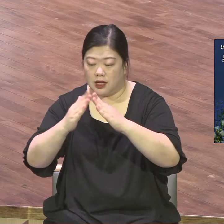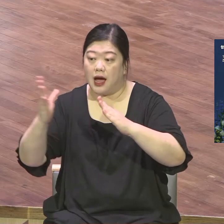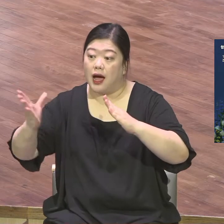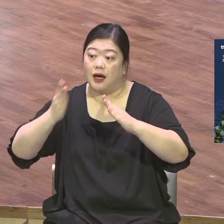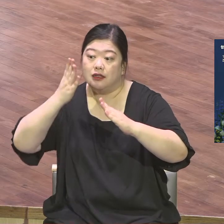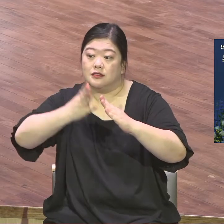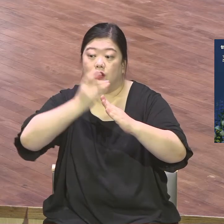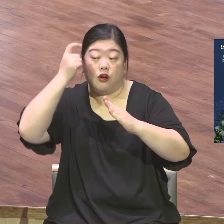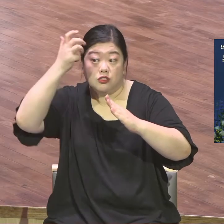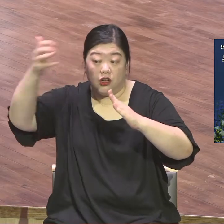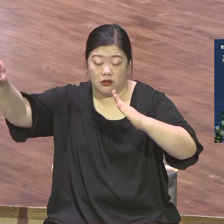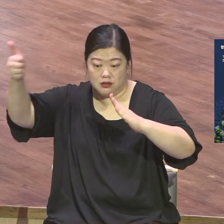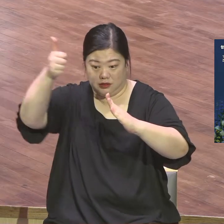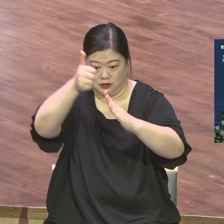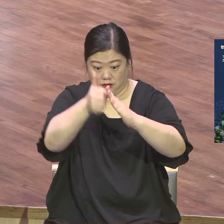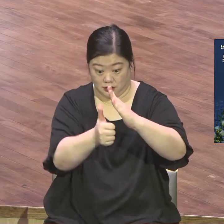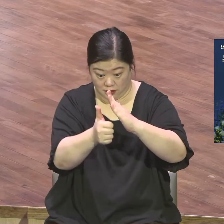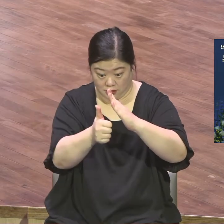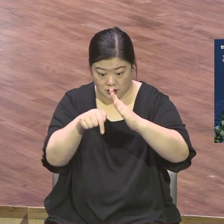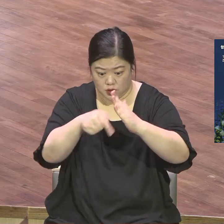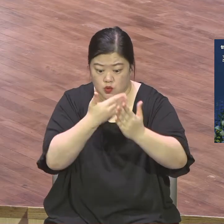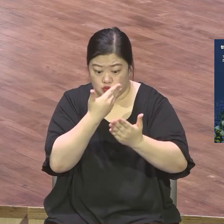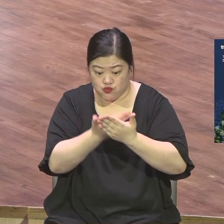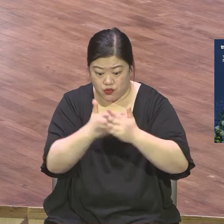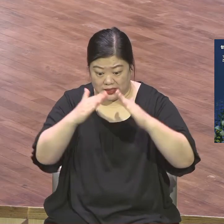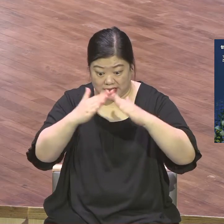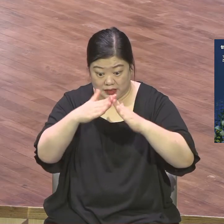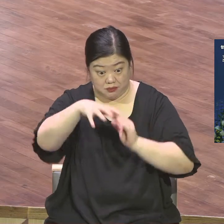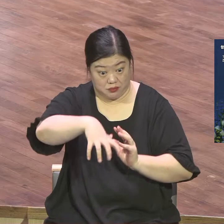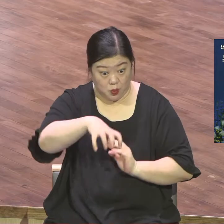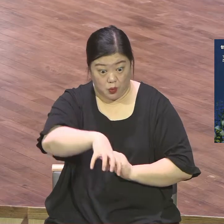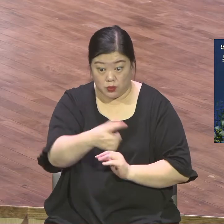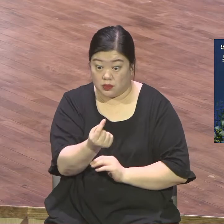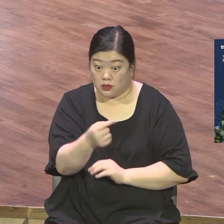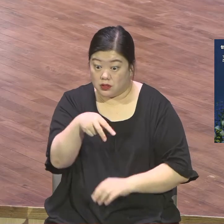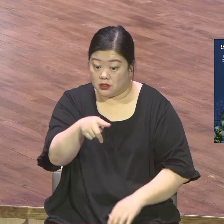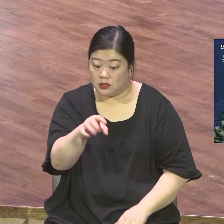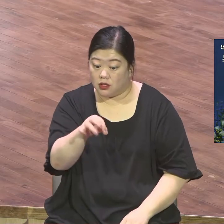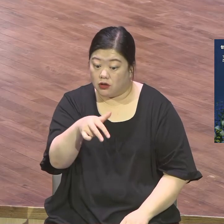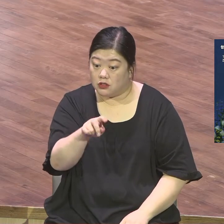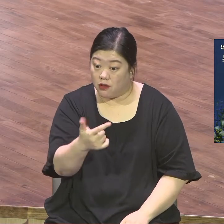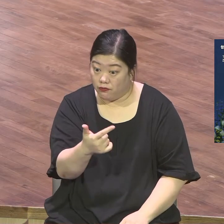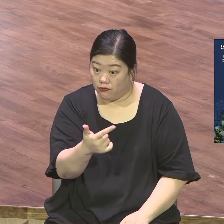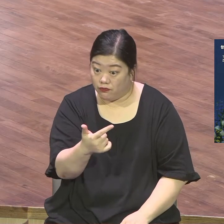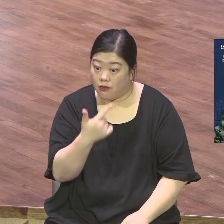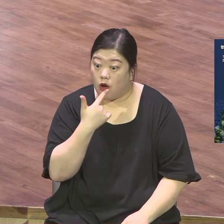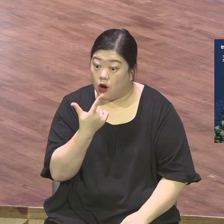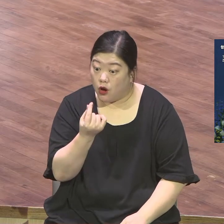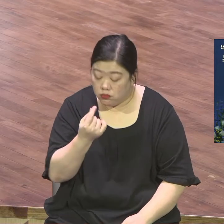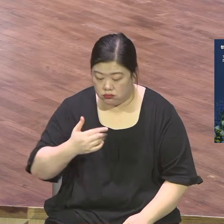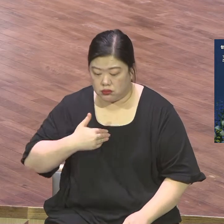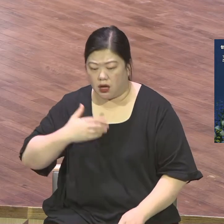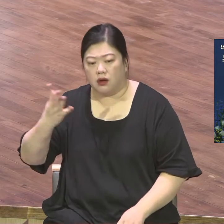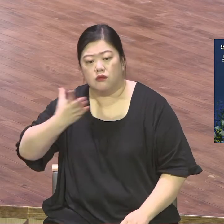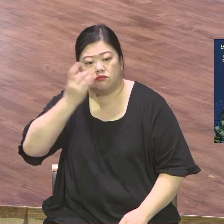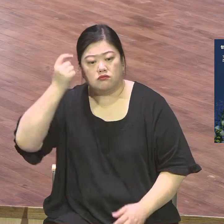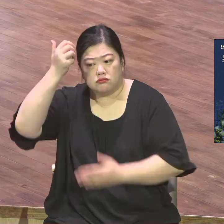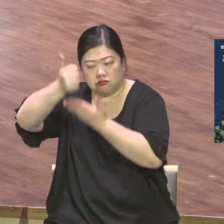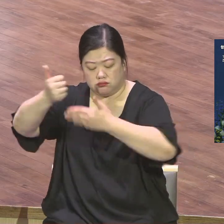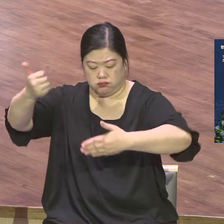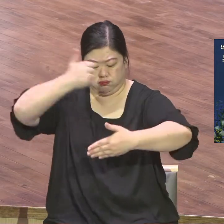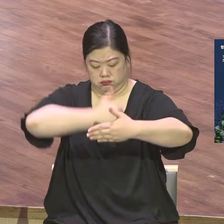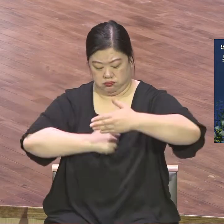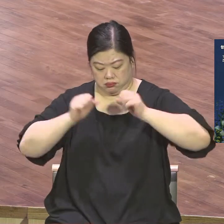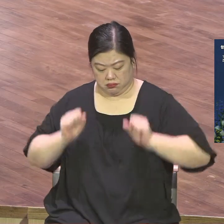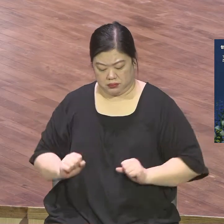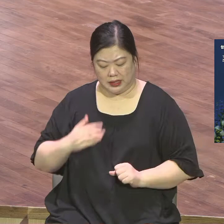정체성이 담겨 있습니다. 그래서 그 삶을 전부 좌우하죠. 나는 하나님의 자녀요. 하나님의